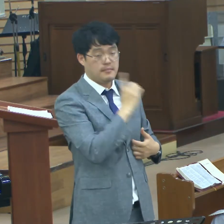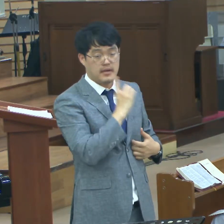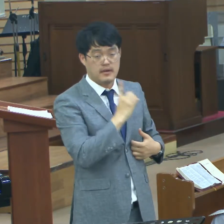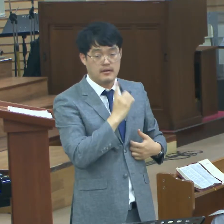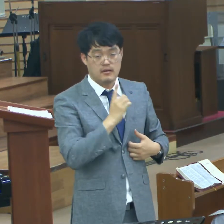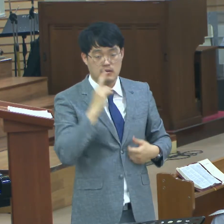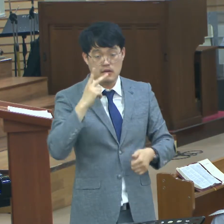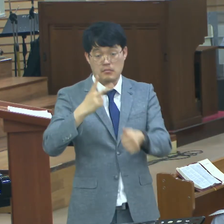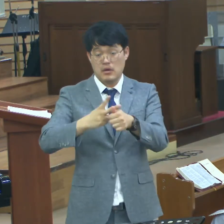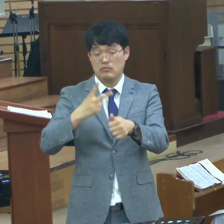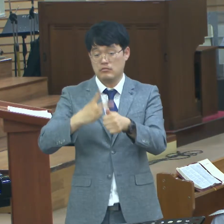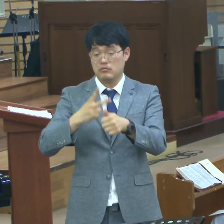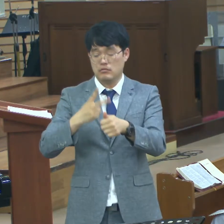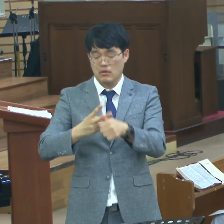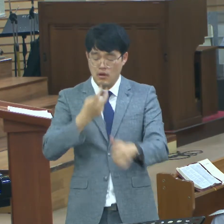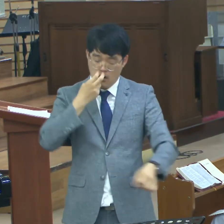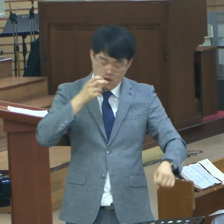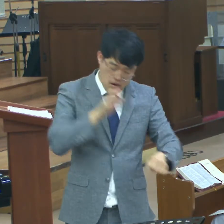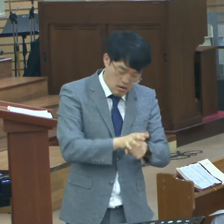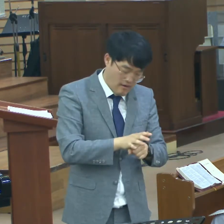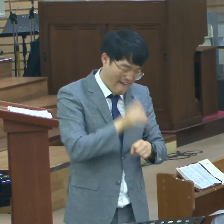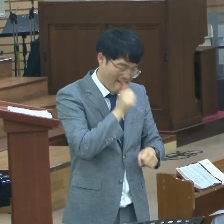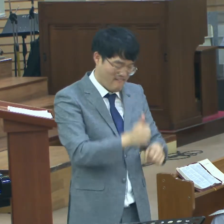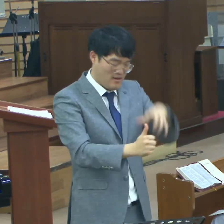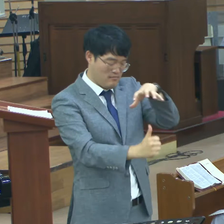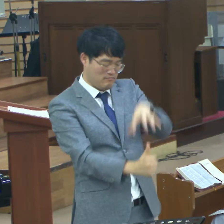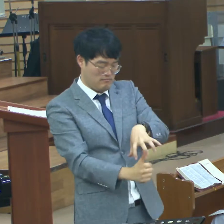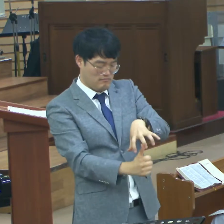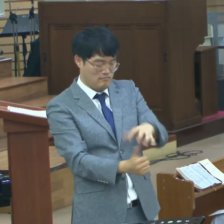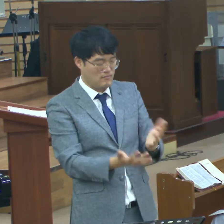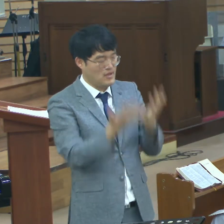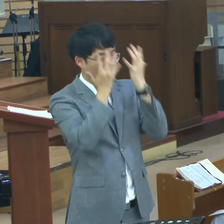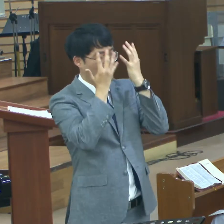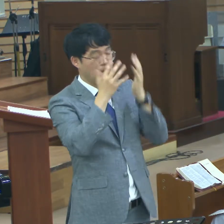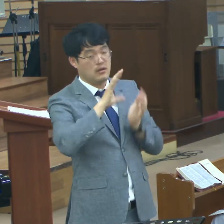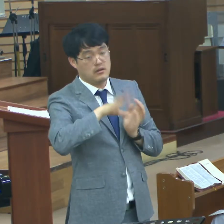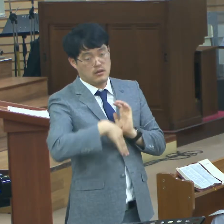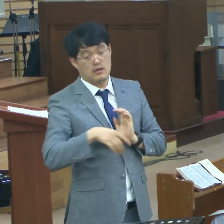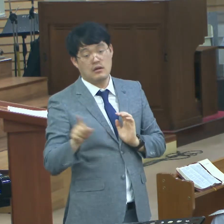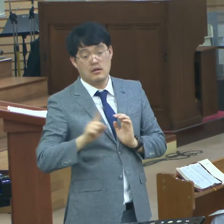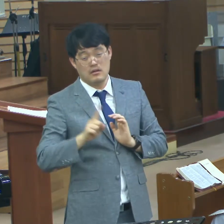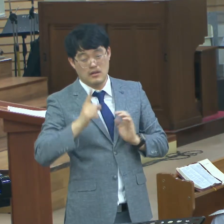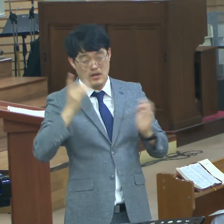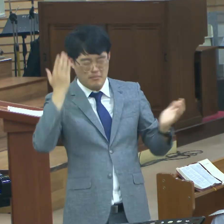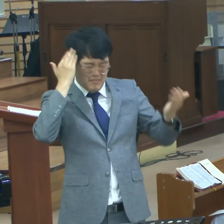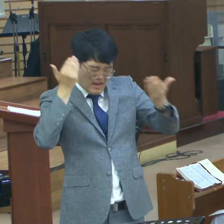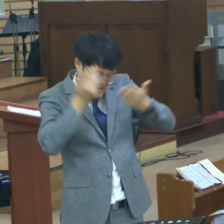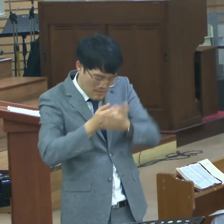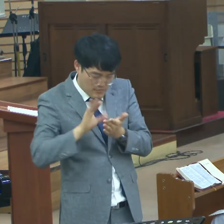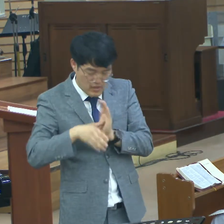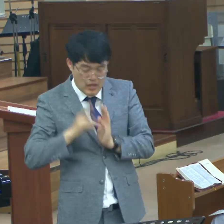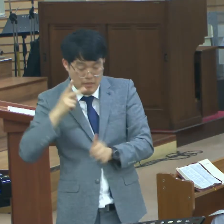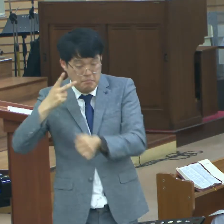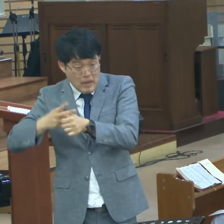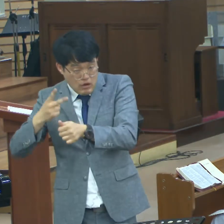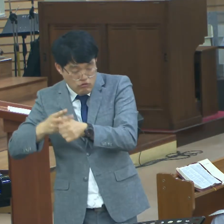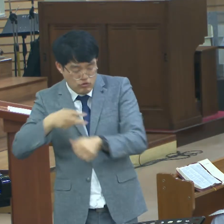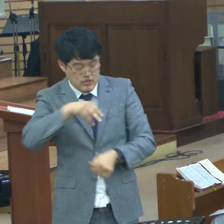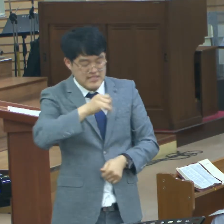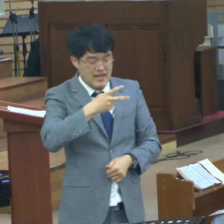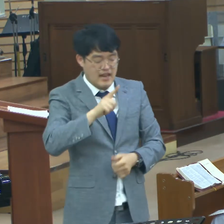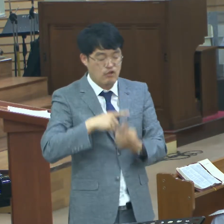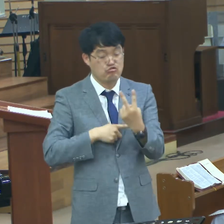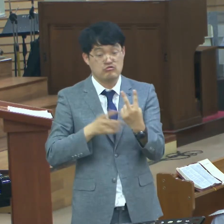바울은 억울하게 옥에 갇혔을 때 사도행전 16장에 보면 한밤중에 바울과 실라가 기도하고 하나님을